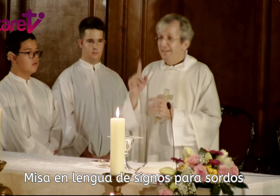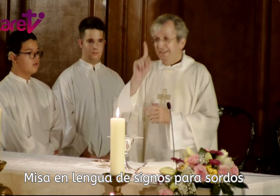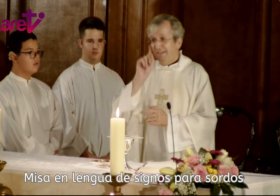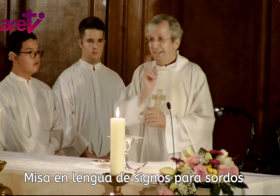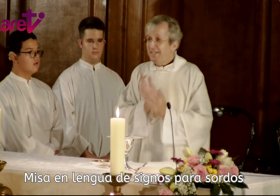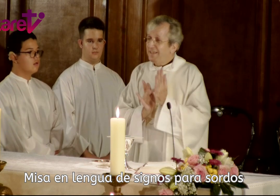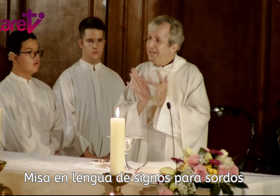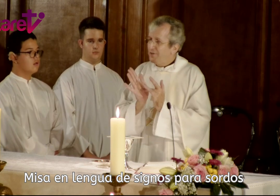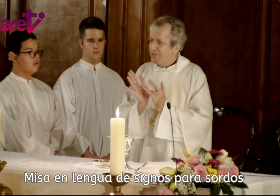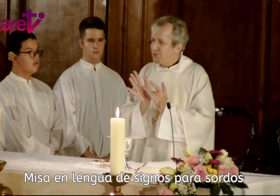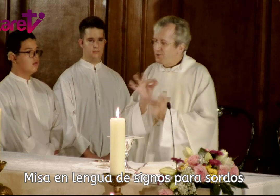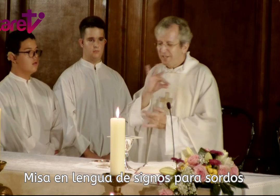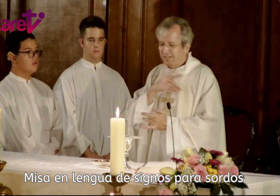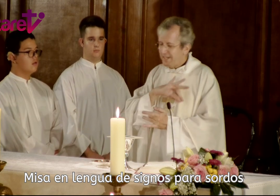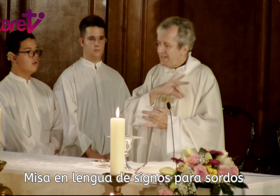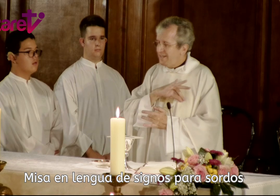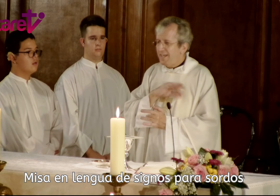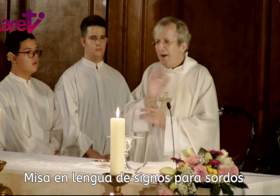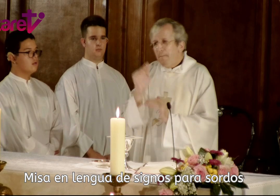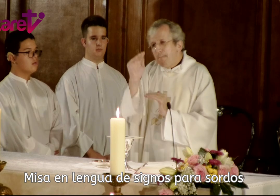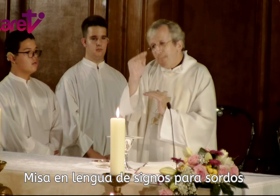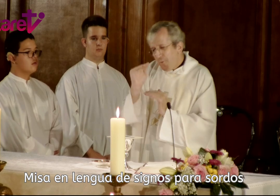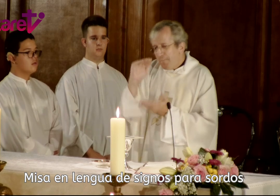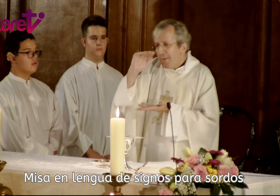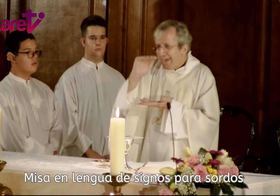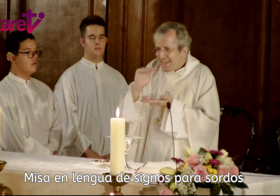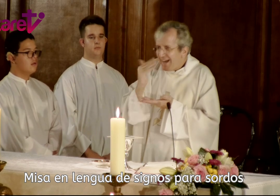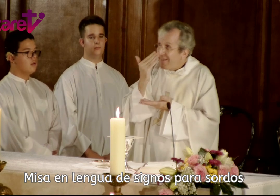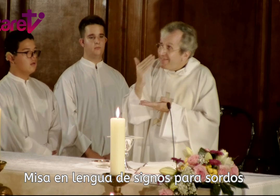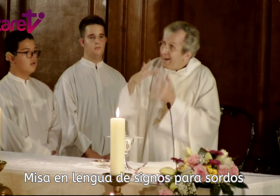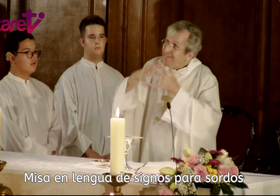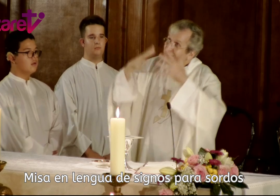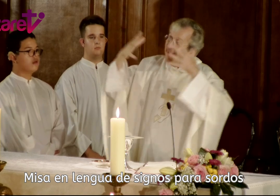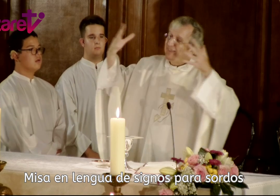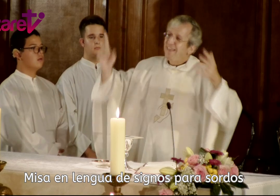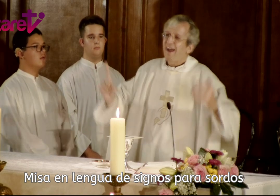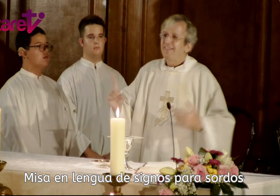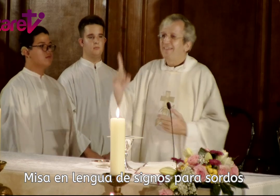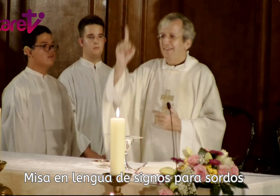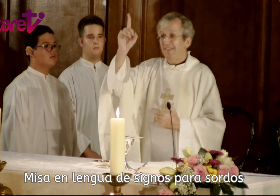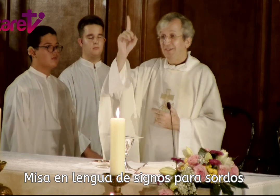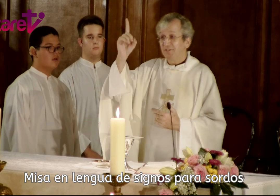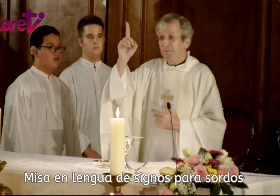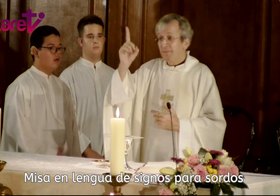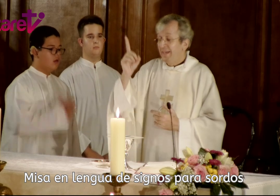Amén. Teresita del Niño Jesús se sentía muy pequeña delante de la grandeza de Dios.